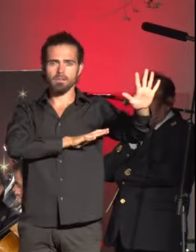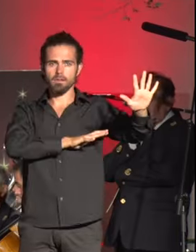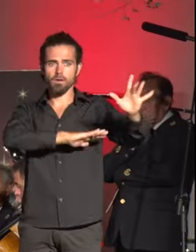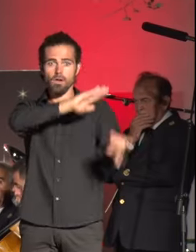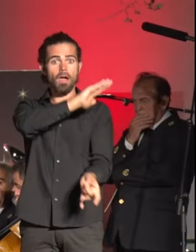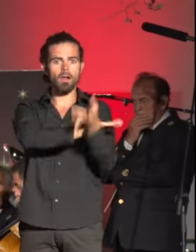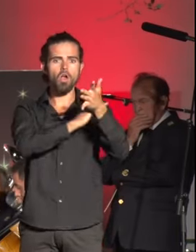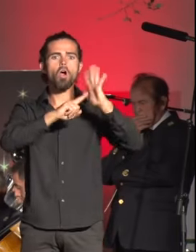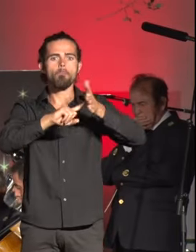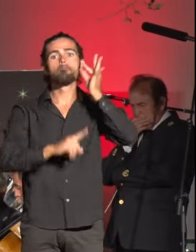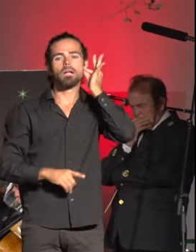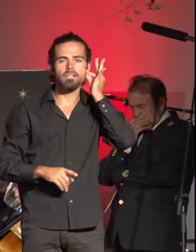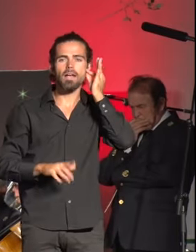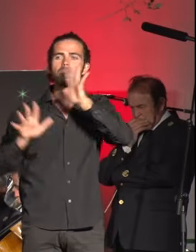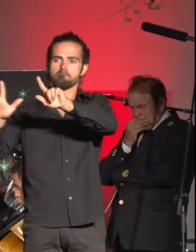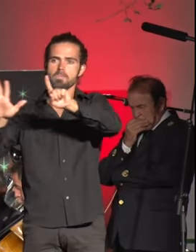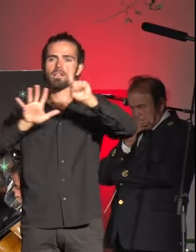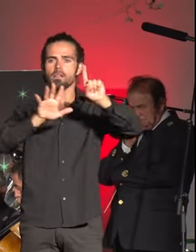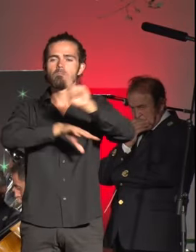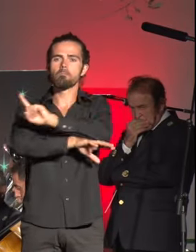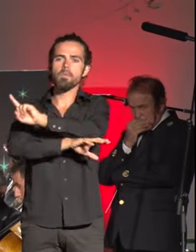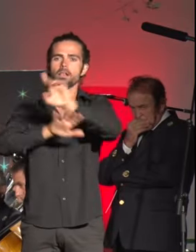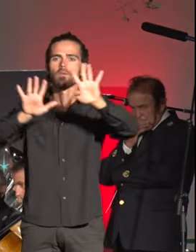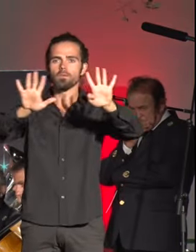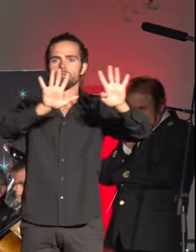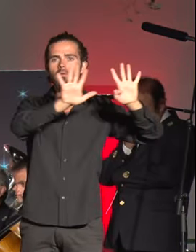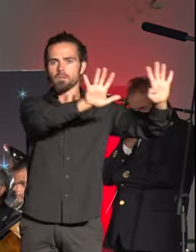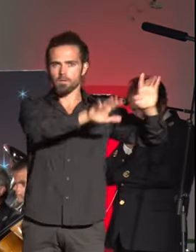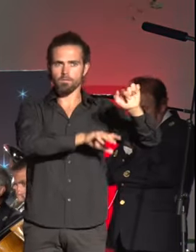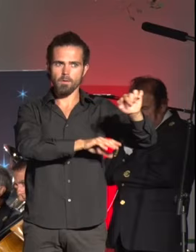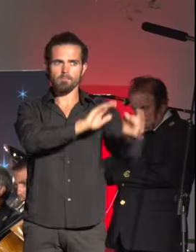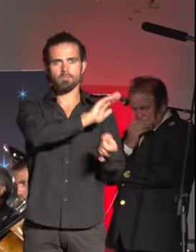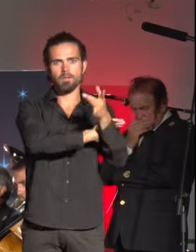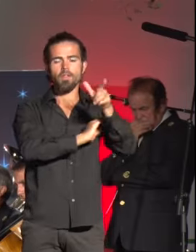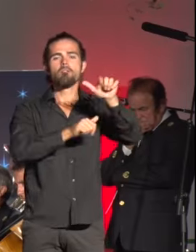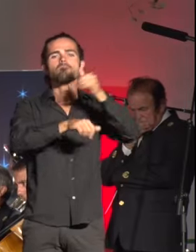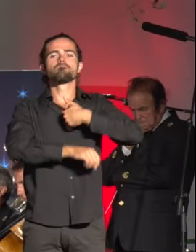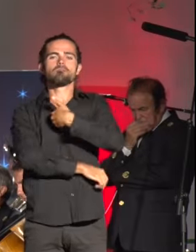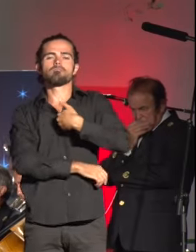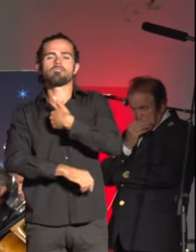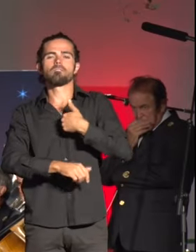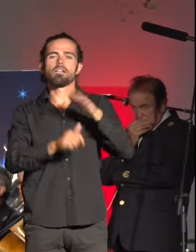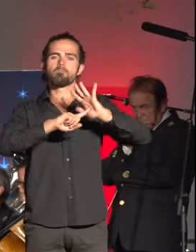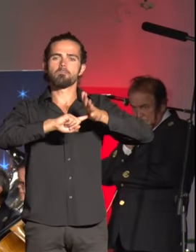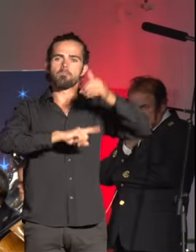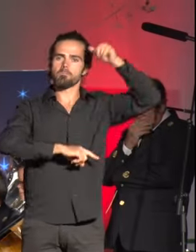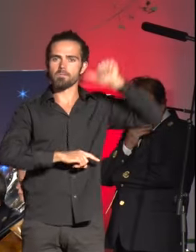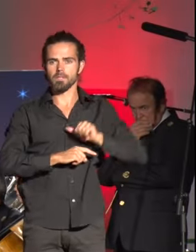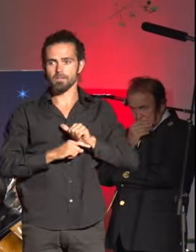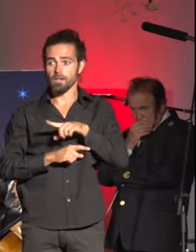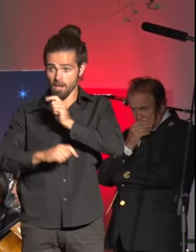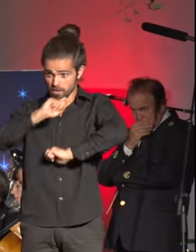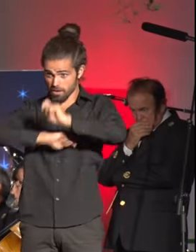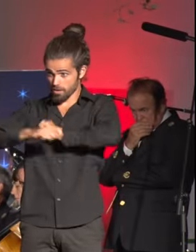la de manchego. Hoy nos acompaña esta asociación y, bueno, pues muchos de sus miembros, bienvenidos, por cierto, y felicidades